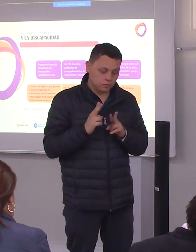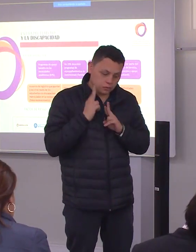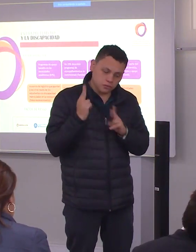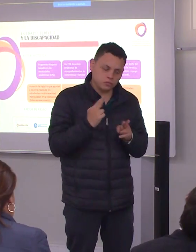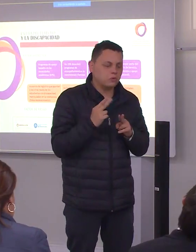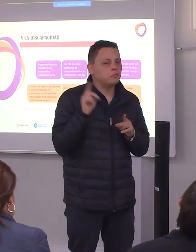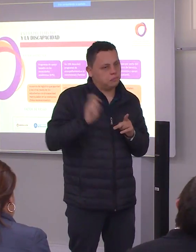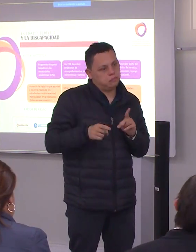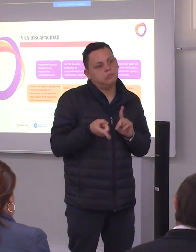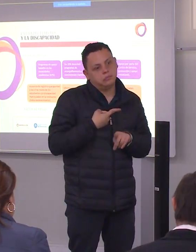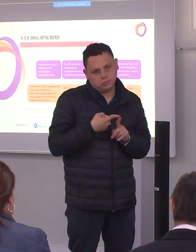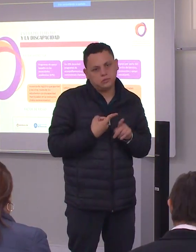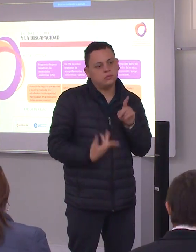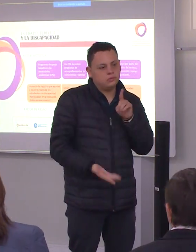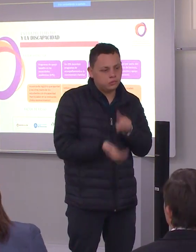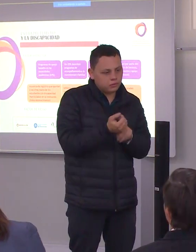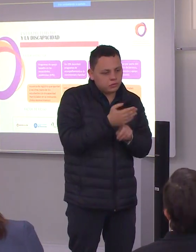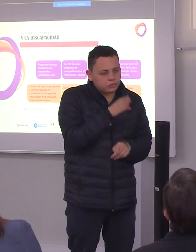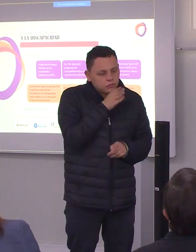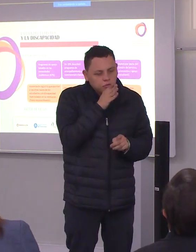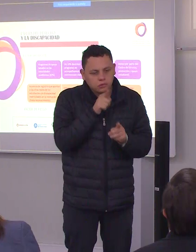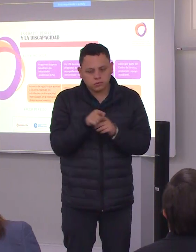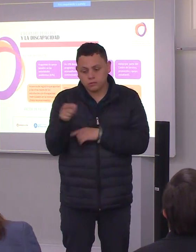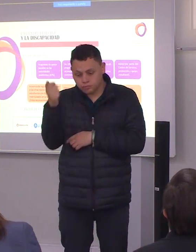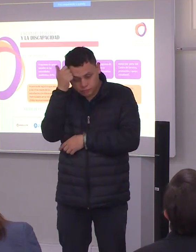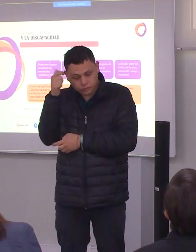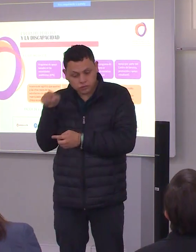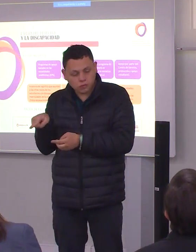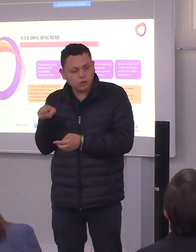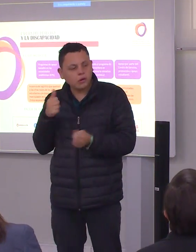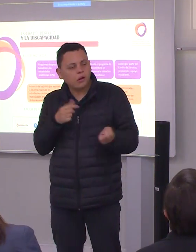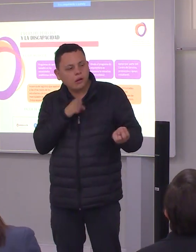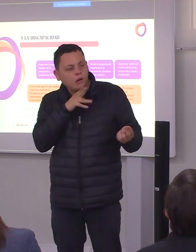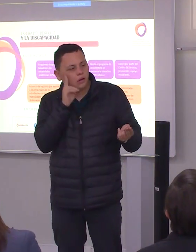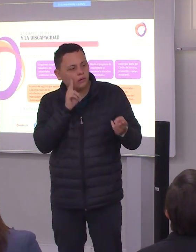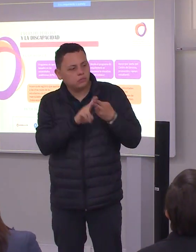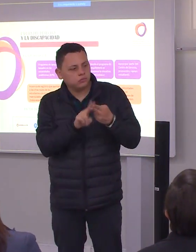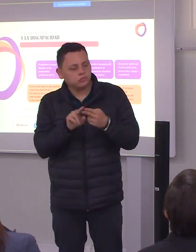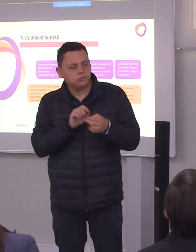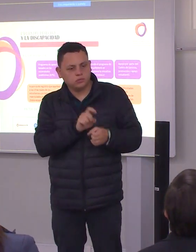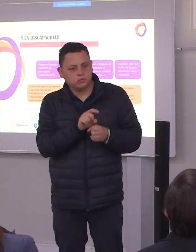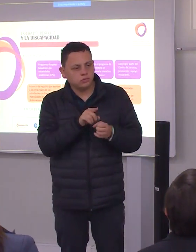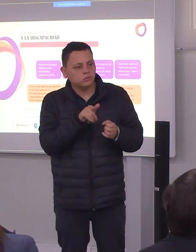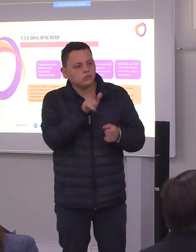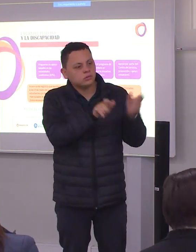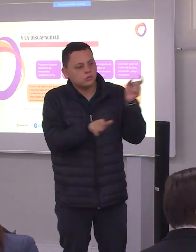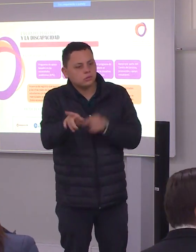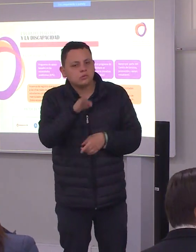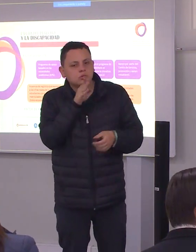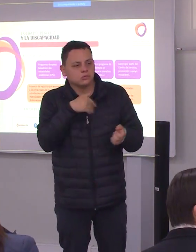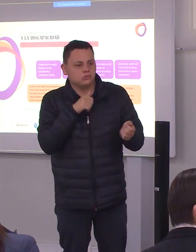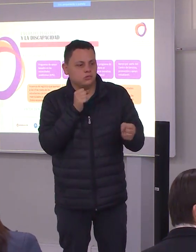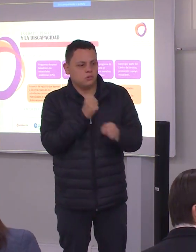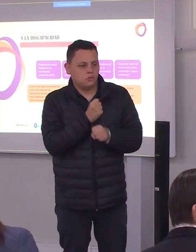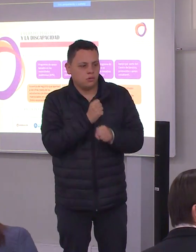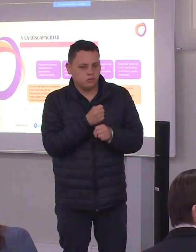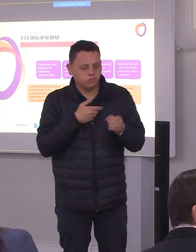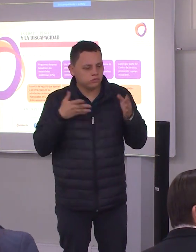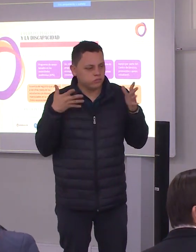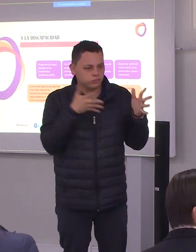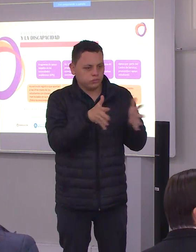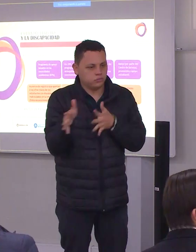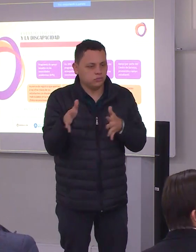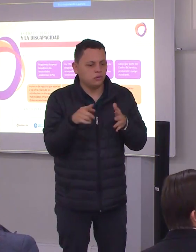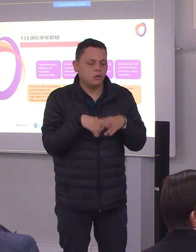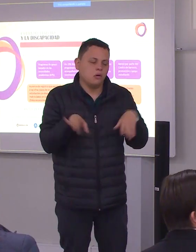identificándolos y que cada asistente conozca cuál es la población con la que trabaja si no estaríamos